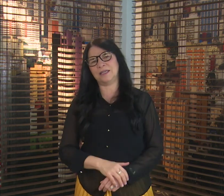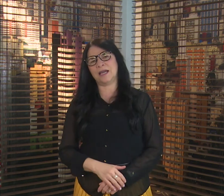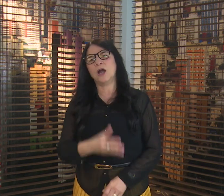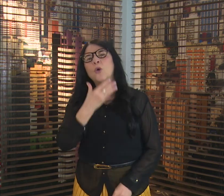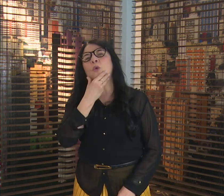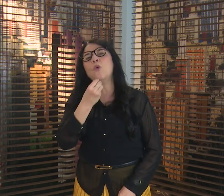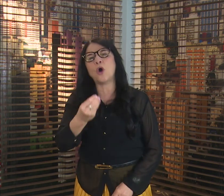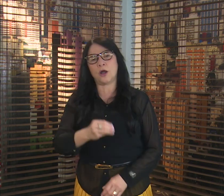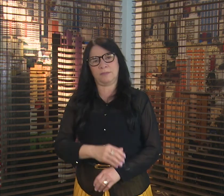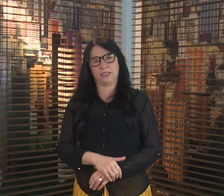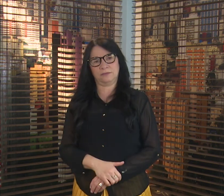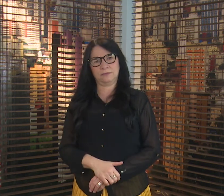aproveitaria o homem